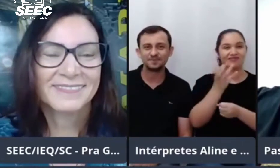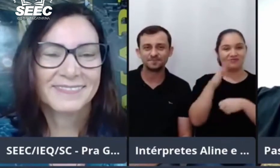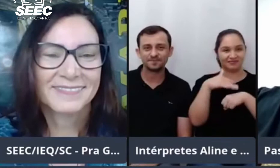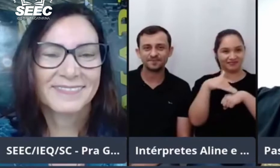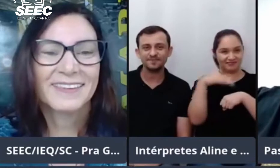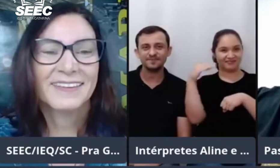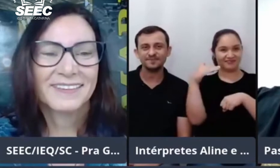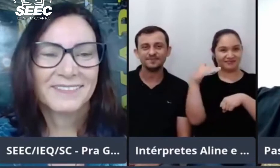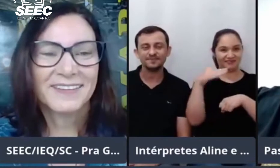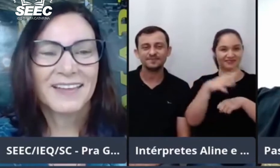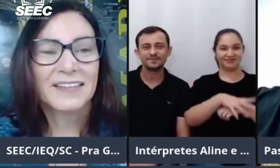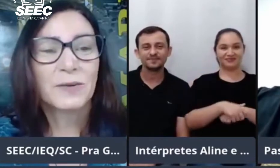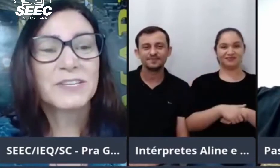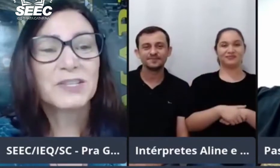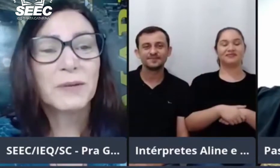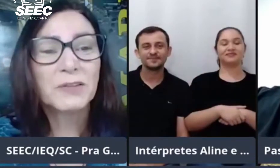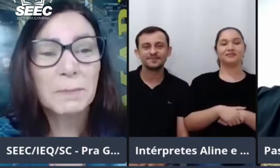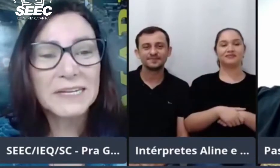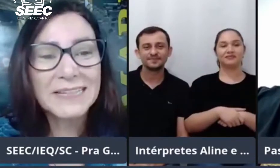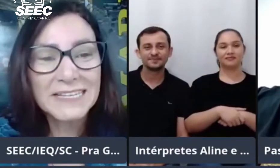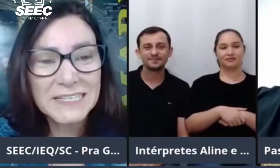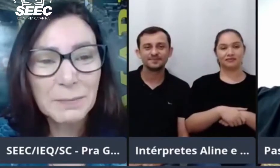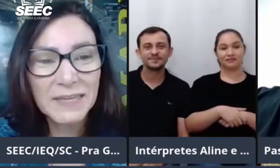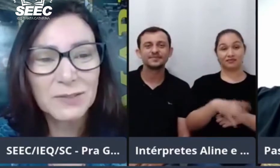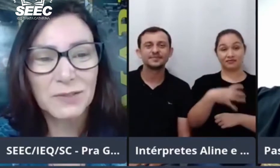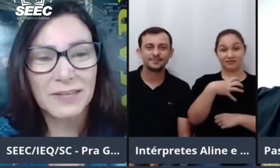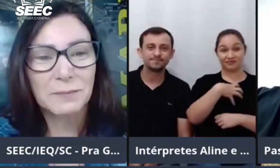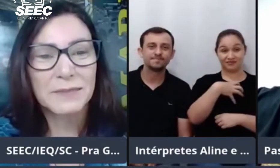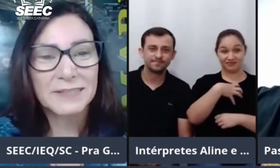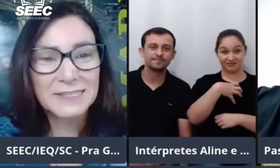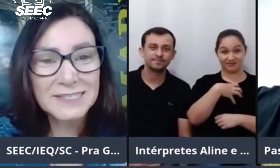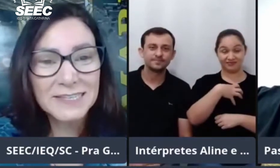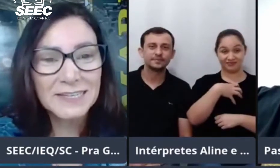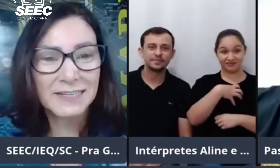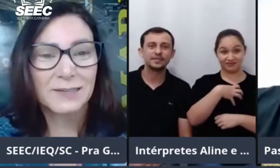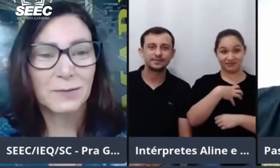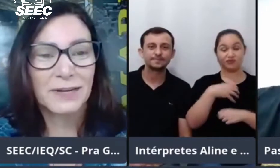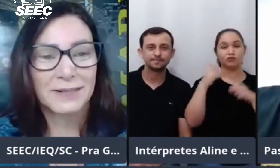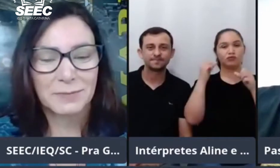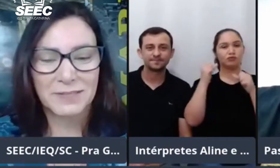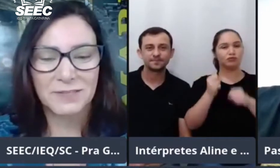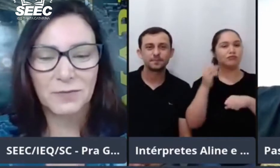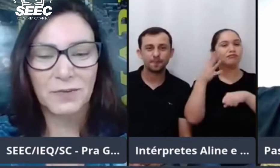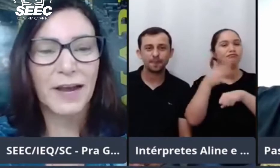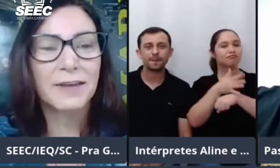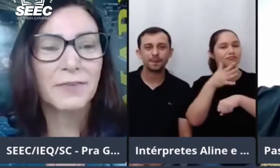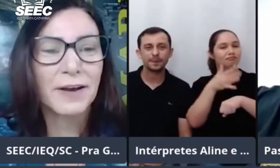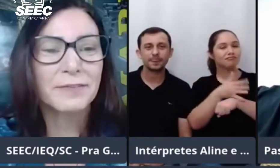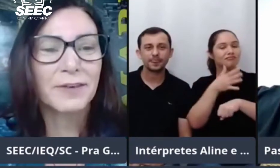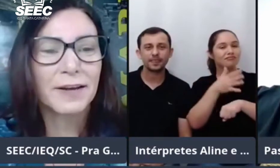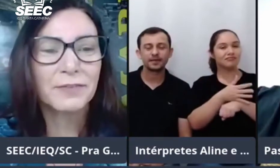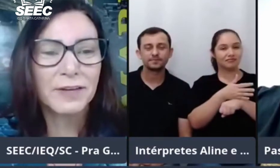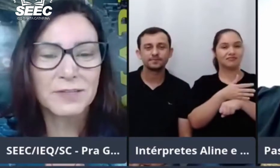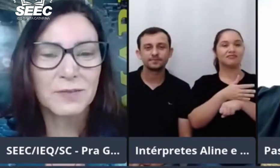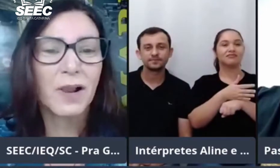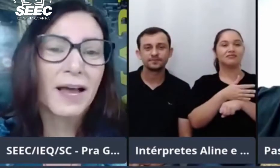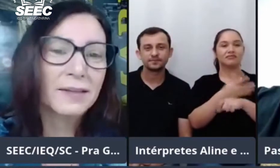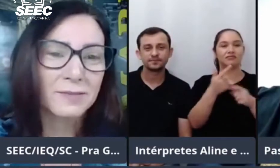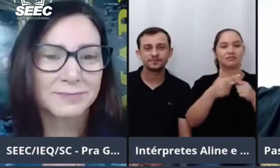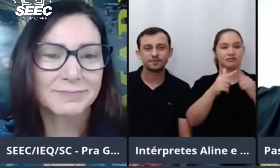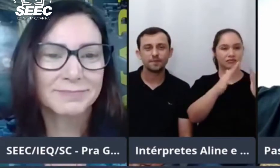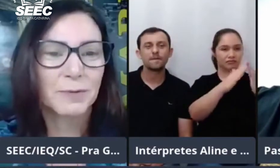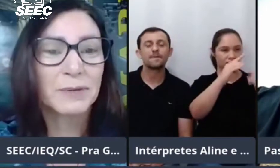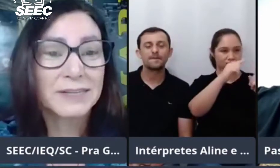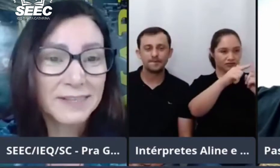deles. Verdade, é o sentimento de pertencimento, né, de pertencer àquele lugar, porque às vezes tu vai, fica ali